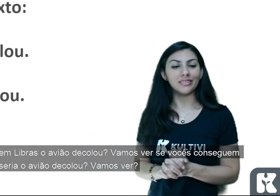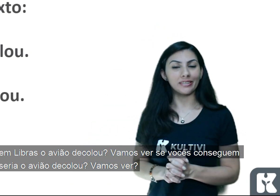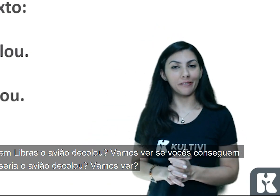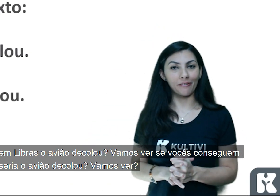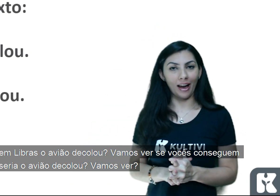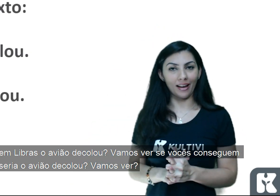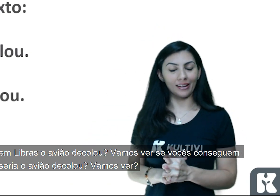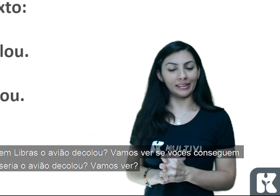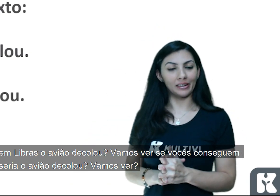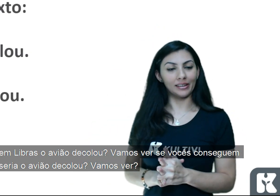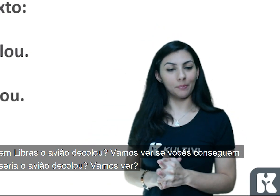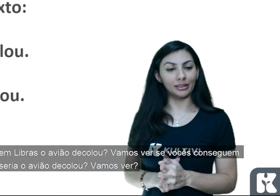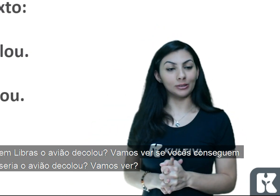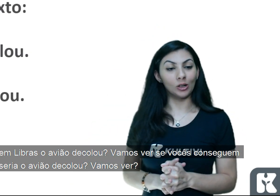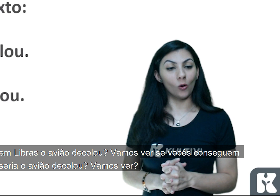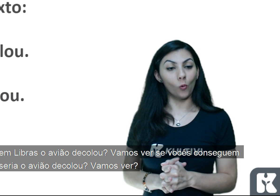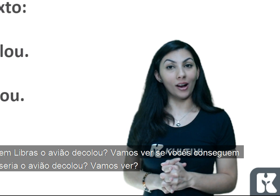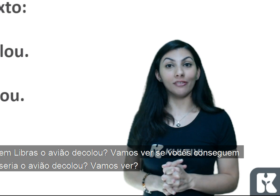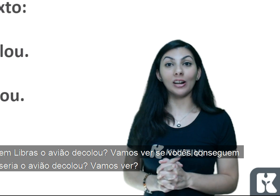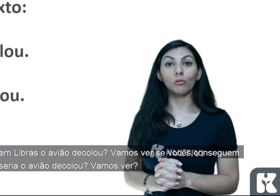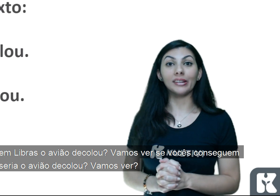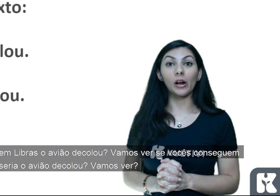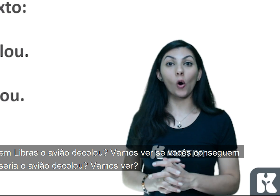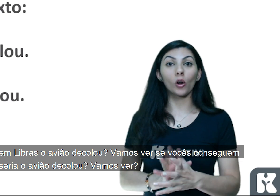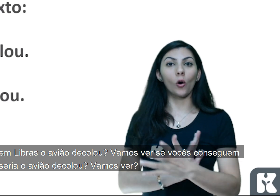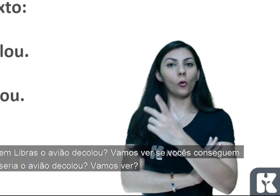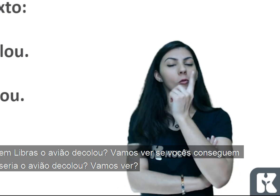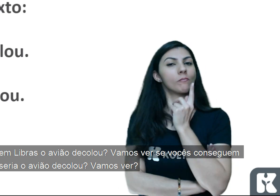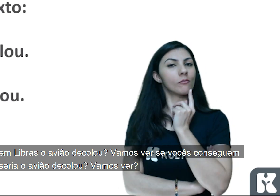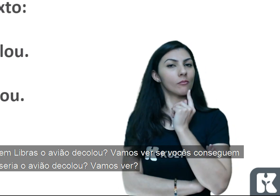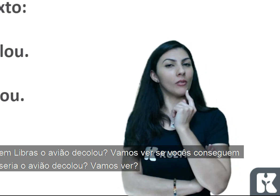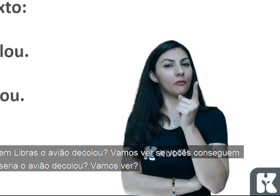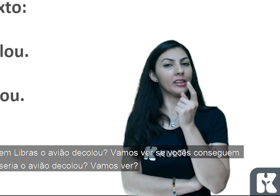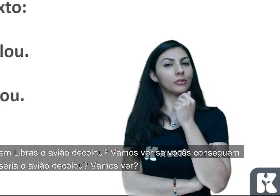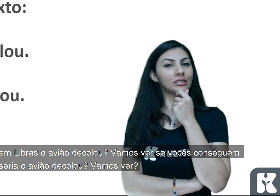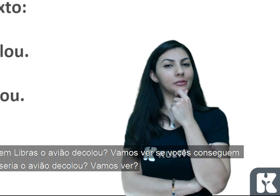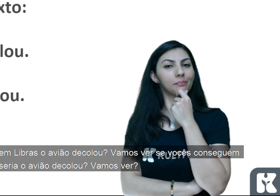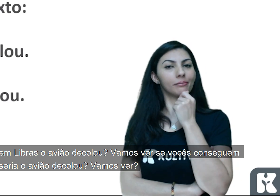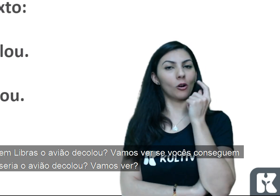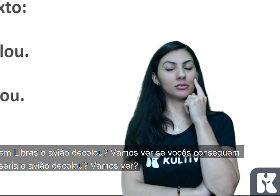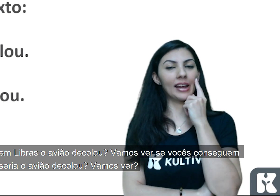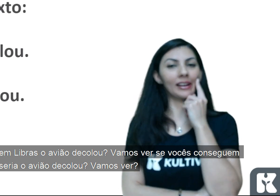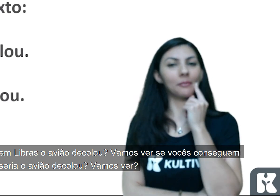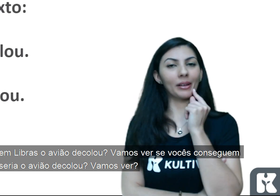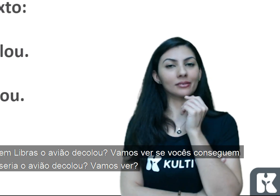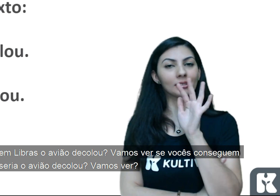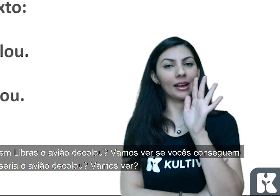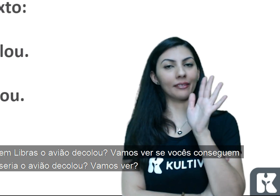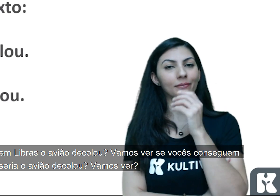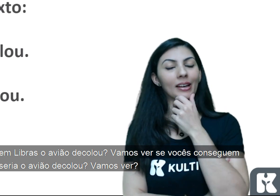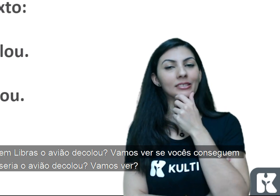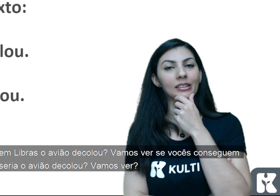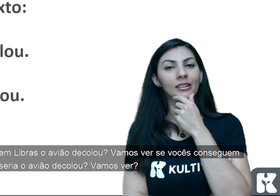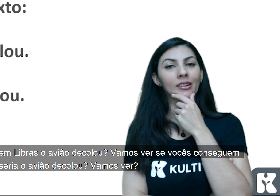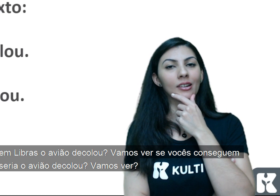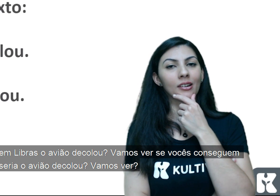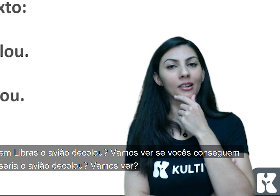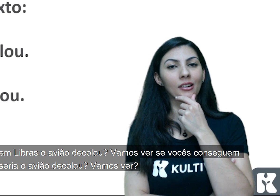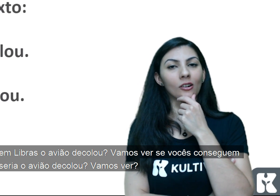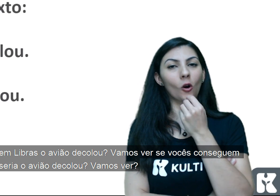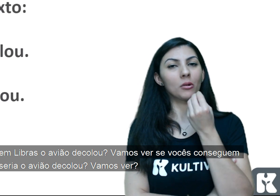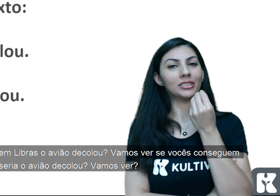como que a gente fala em Libra o avião decolou? Vamos ver se vocês conseguem fazer.